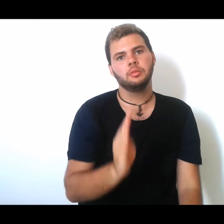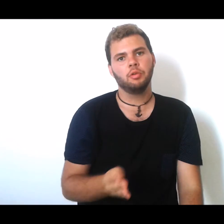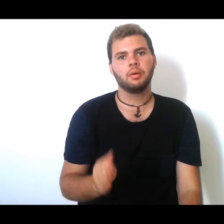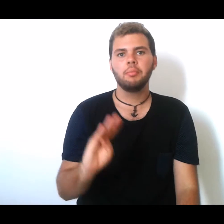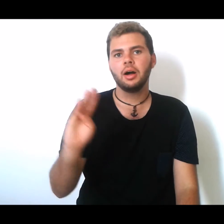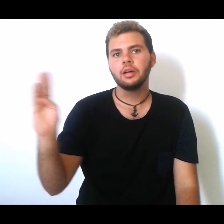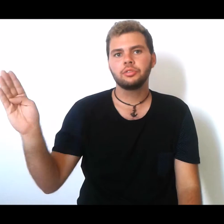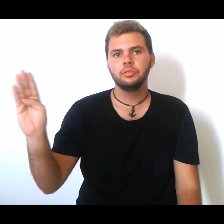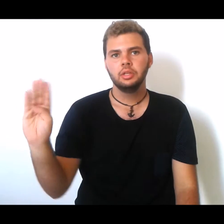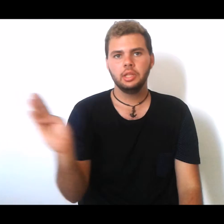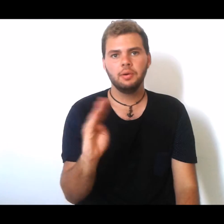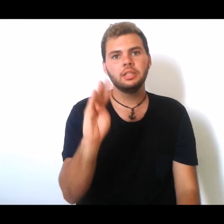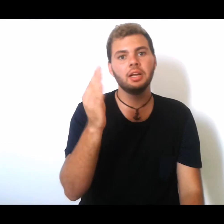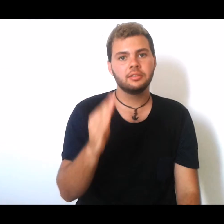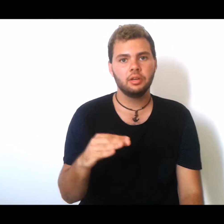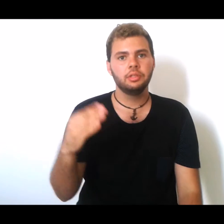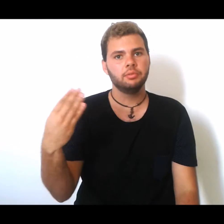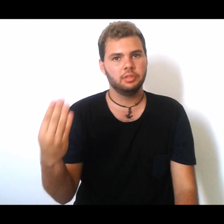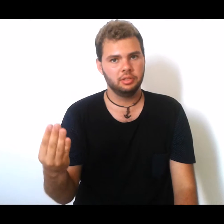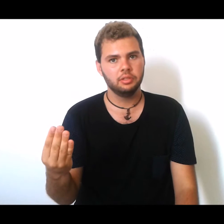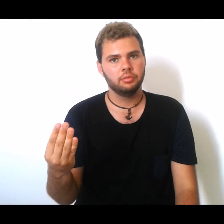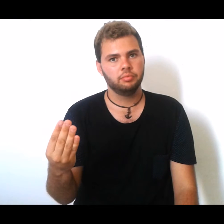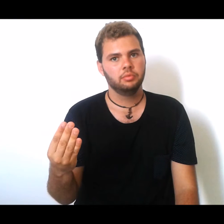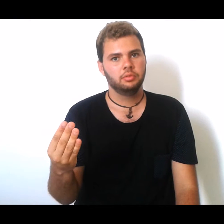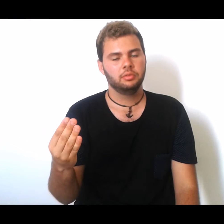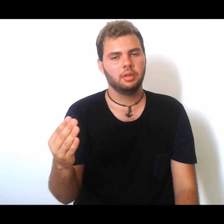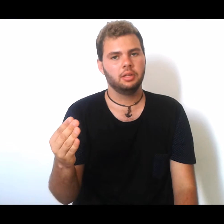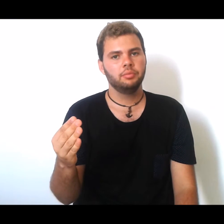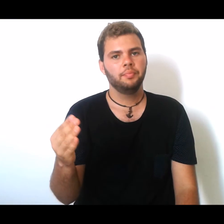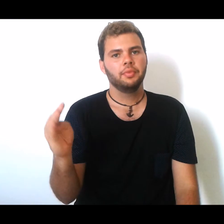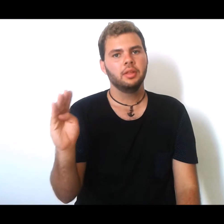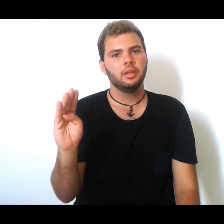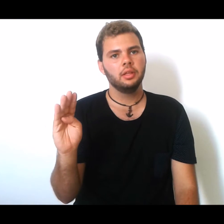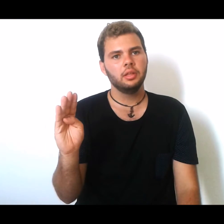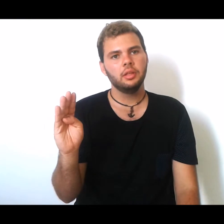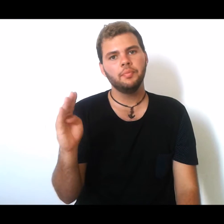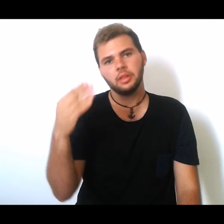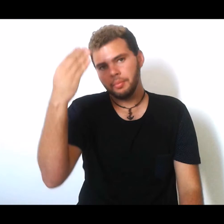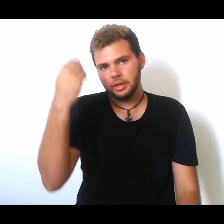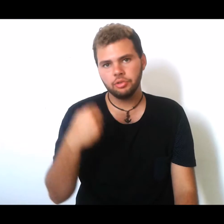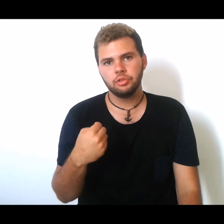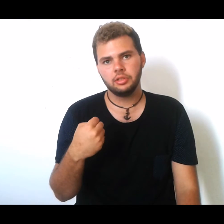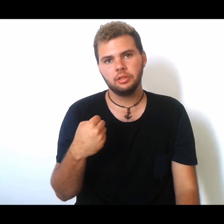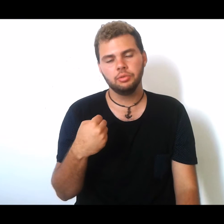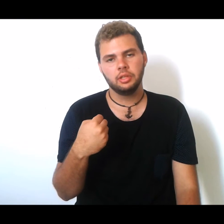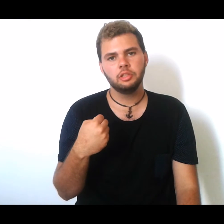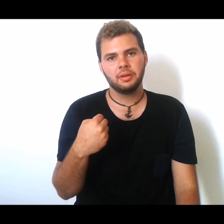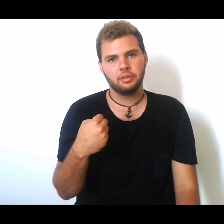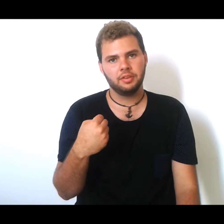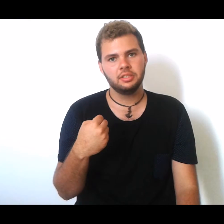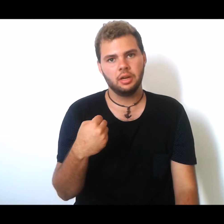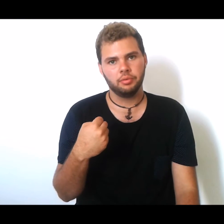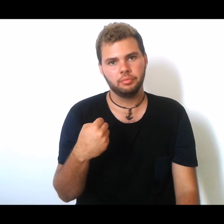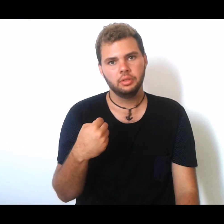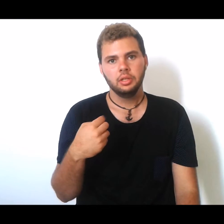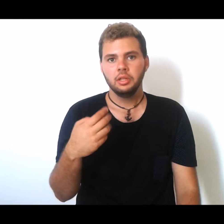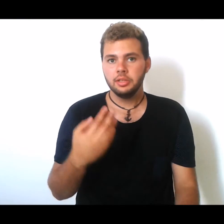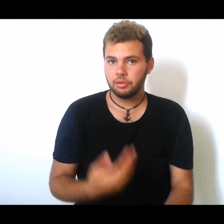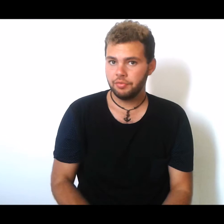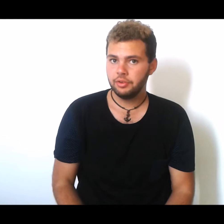ou para baixo, nenhuma direção, nenhum sentido, certo? E também não estou usando expressão facial. Isso configura